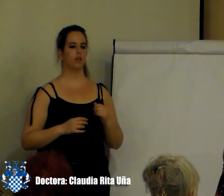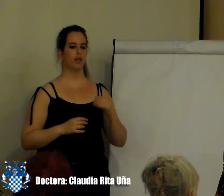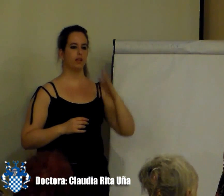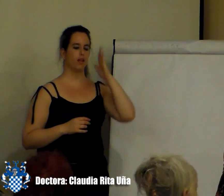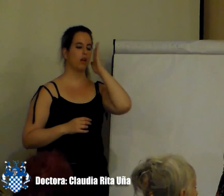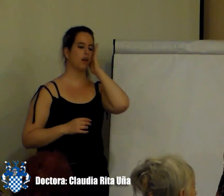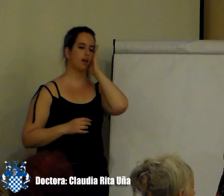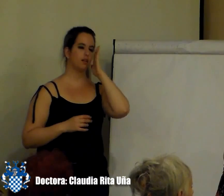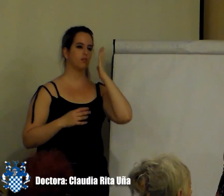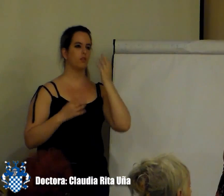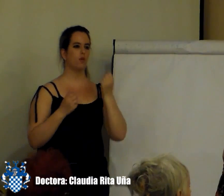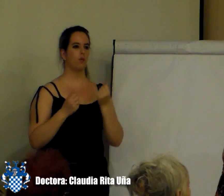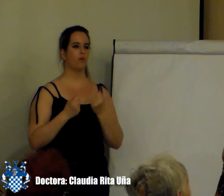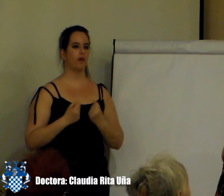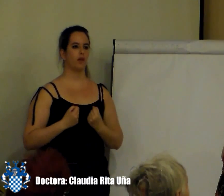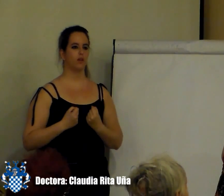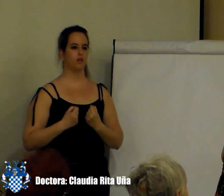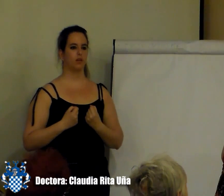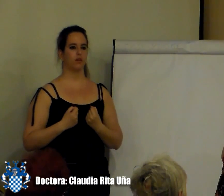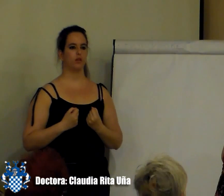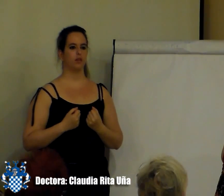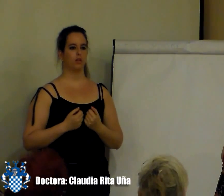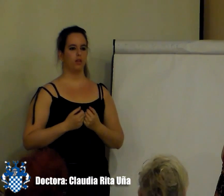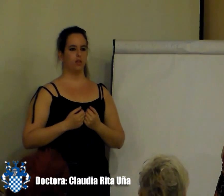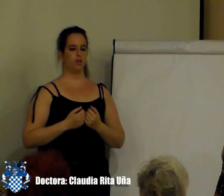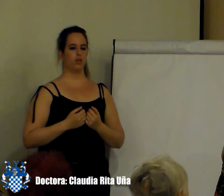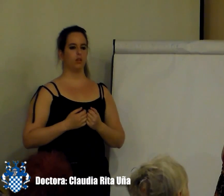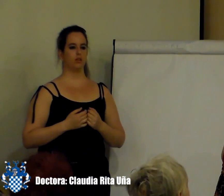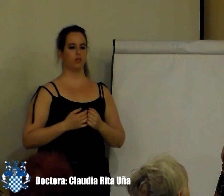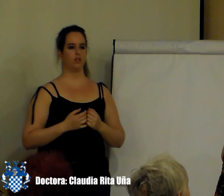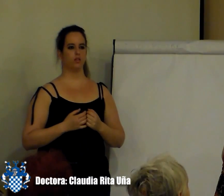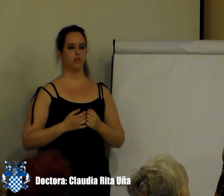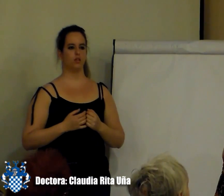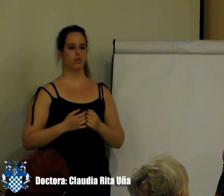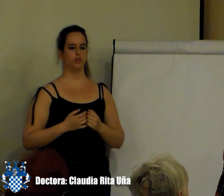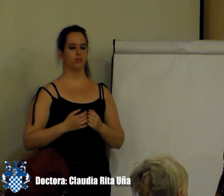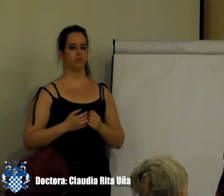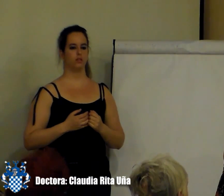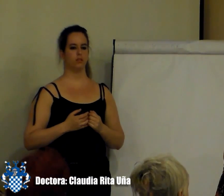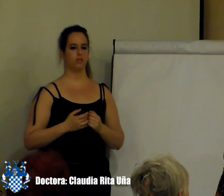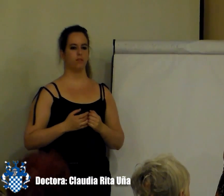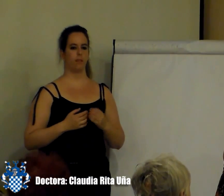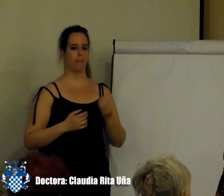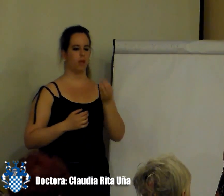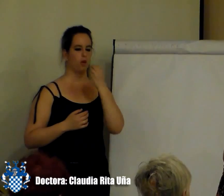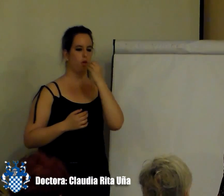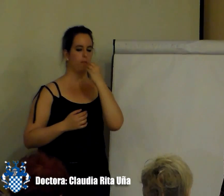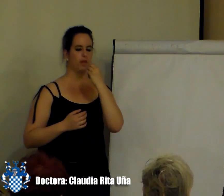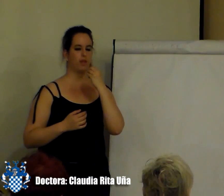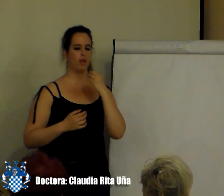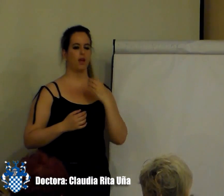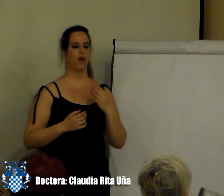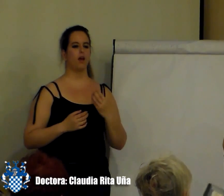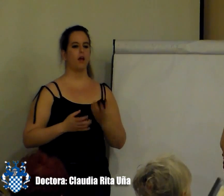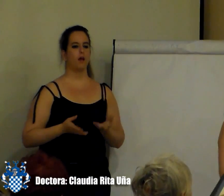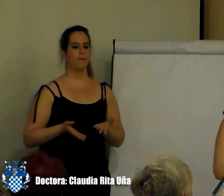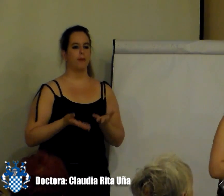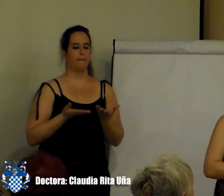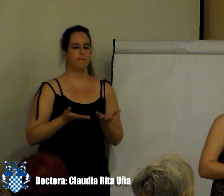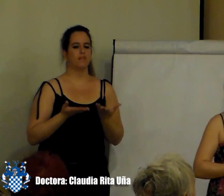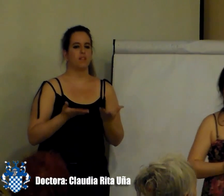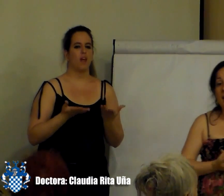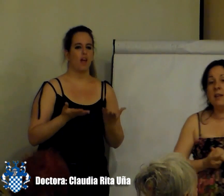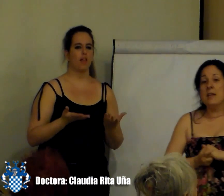buen descanso quiere decir comer liviano a la noche, evitar las comidas muy pesadas de noche, aunque coman